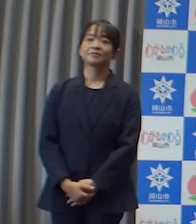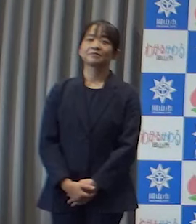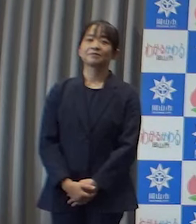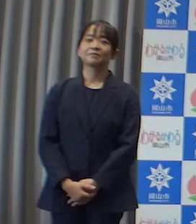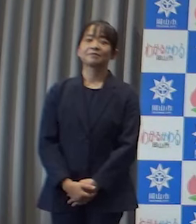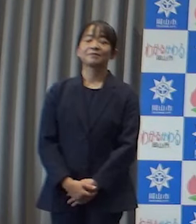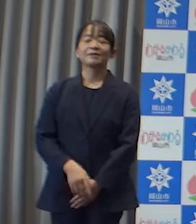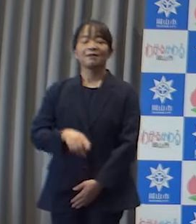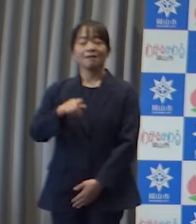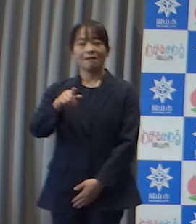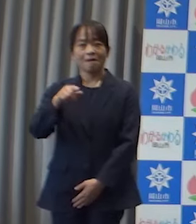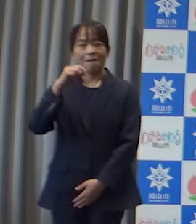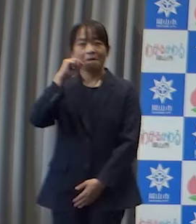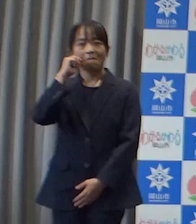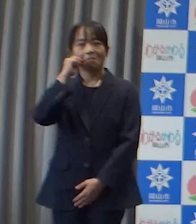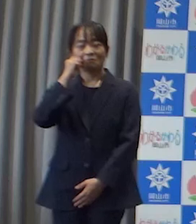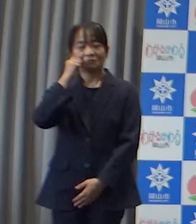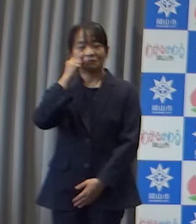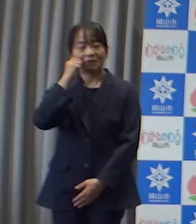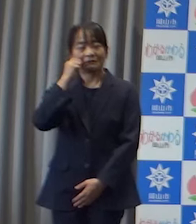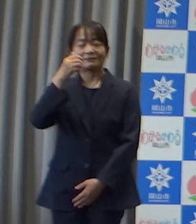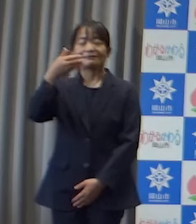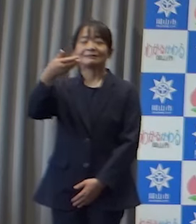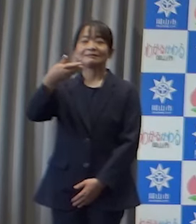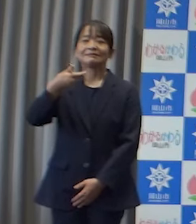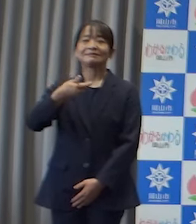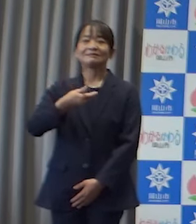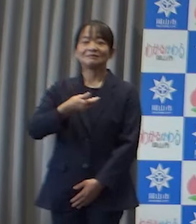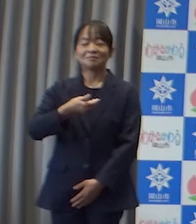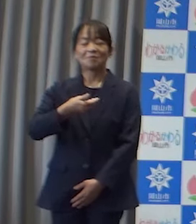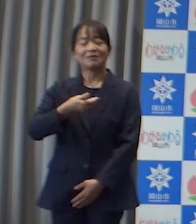それもまた難しい質問なんですけどね、